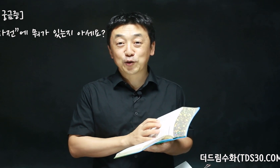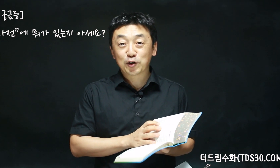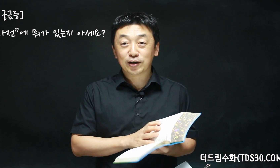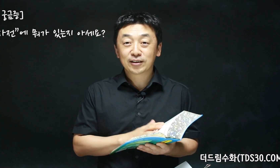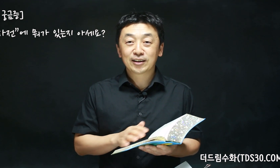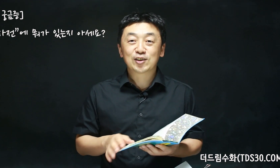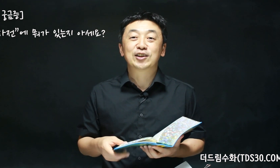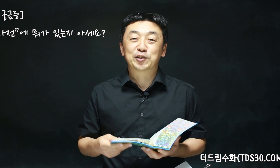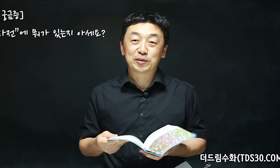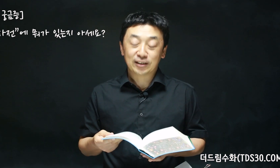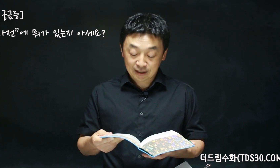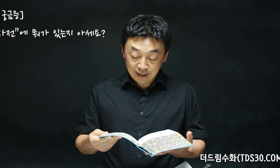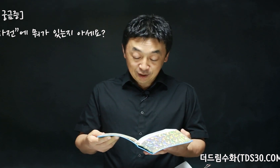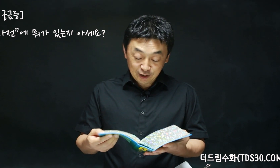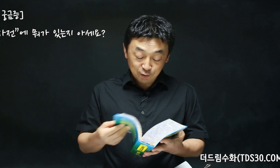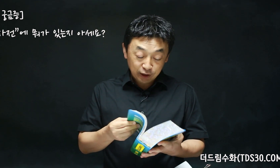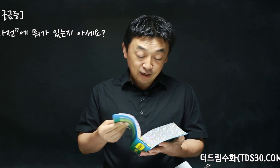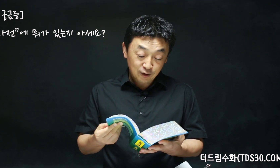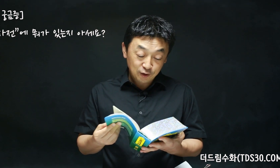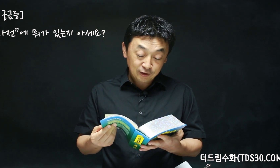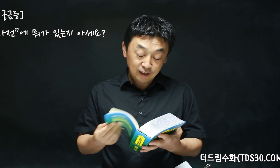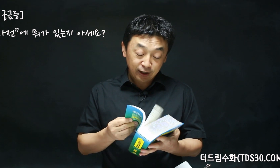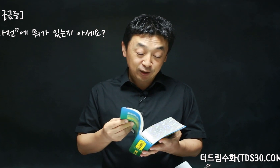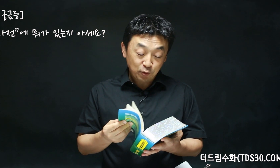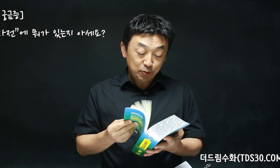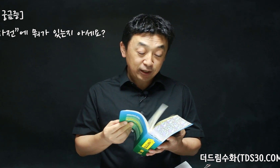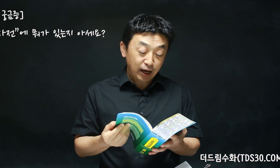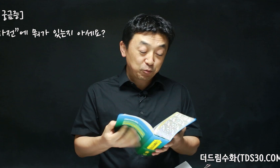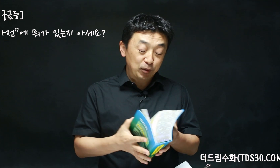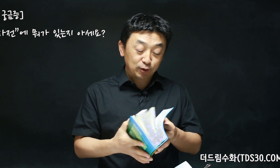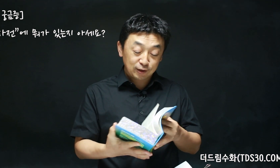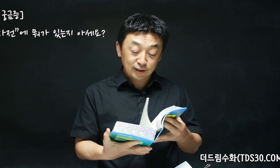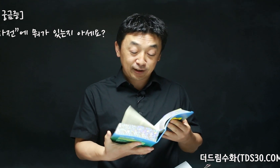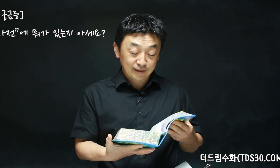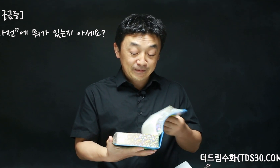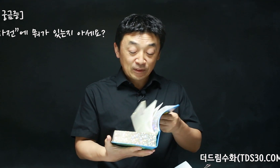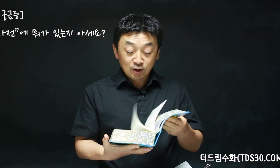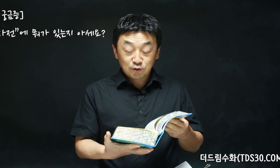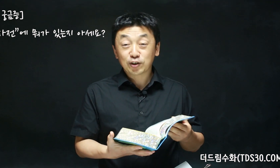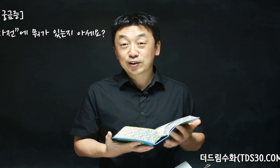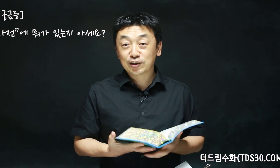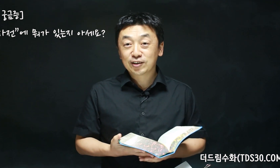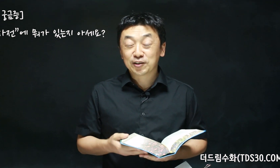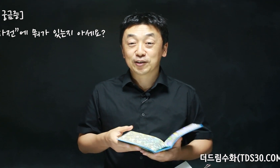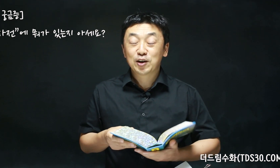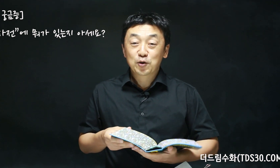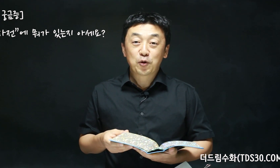관용어 이런 게 있습니다. 그러니까 우리가 어렸을 때 꼼꼼하게 다 못 봐서 그렇지 국어 사전은요.